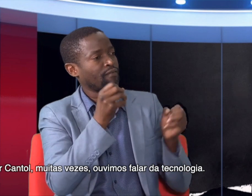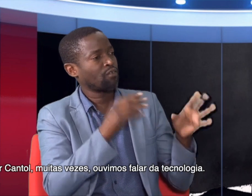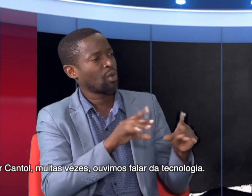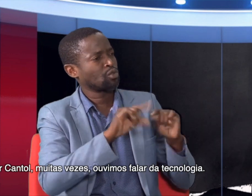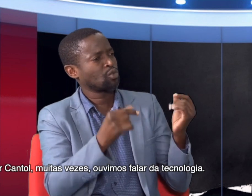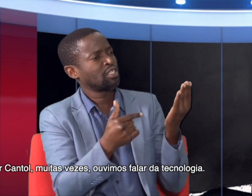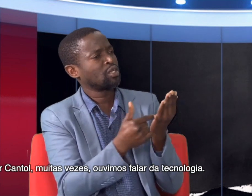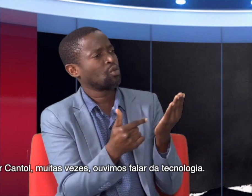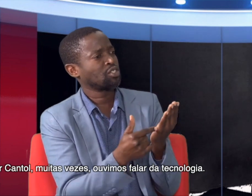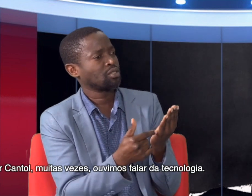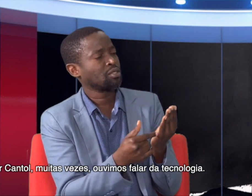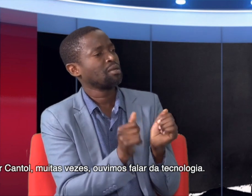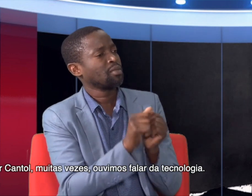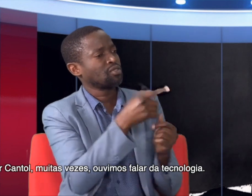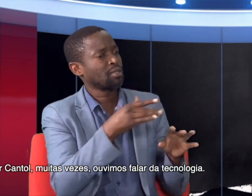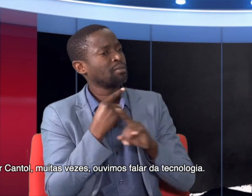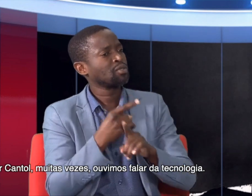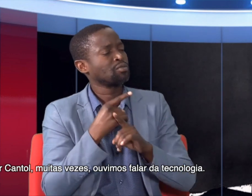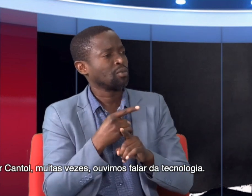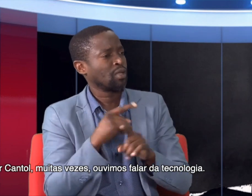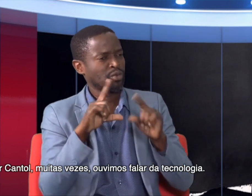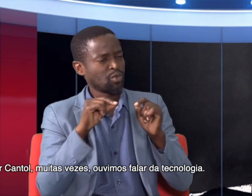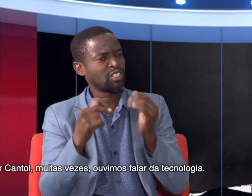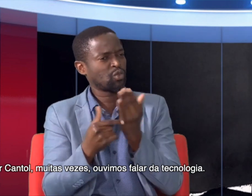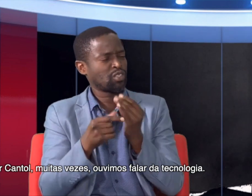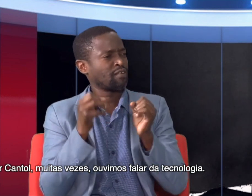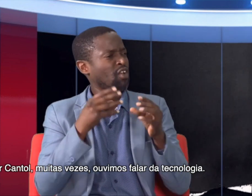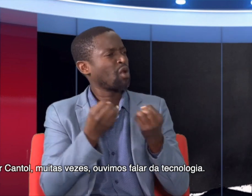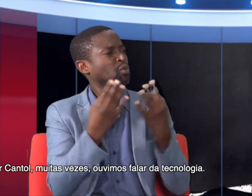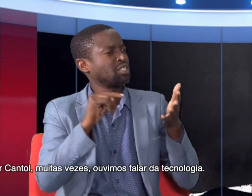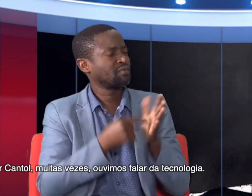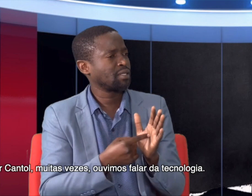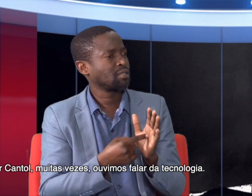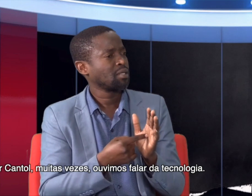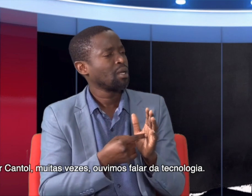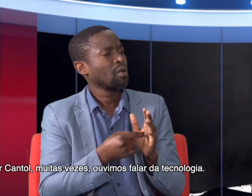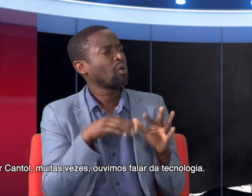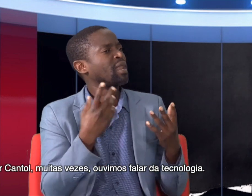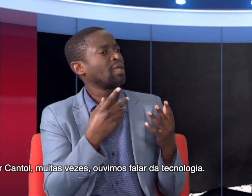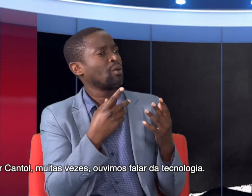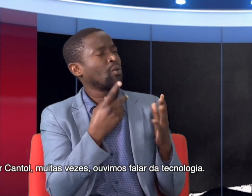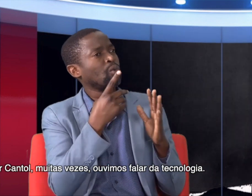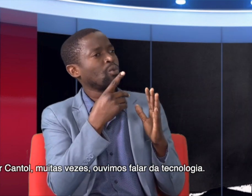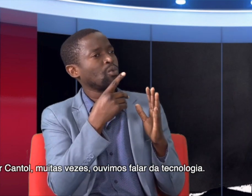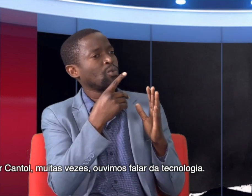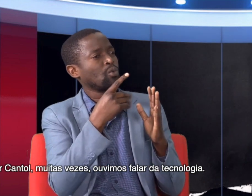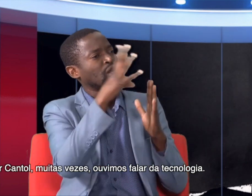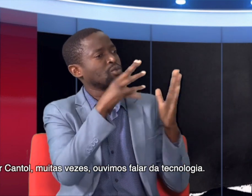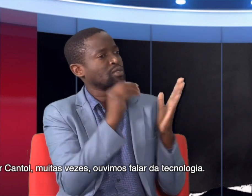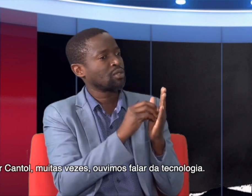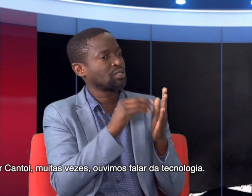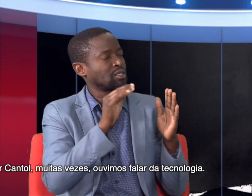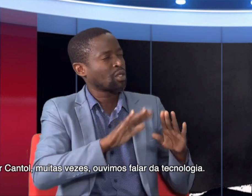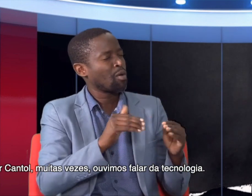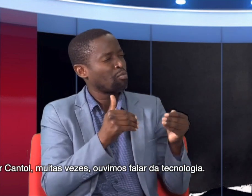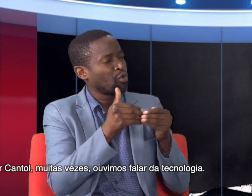Como estava a dizer, Sr. Cantor, a questão da tecnologia, muitas das vezes temos ouvido sobre